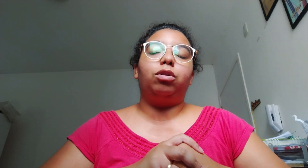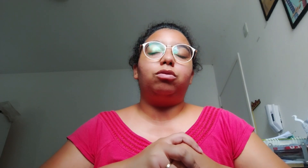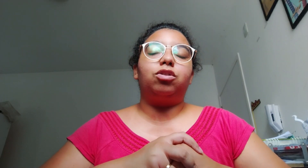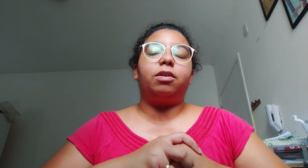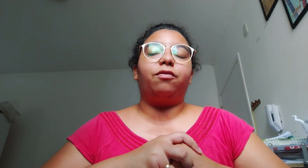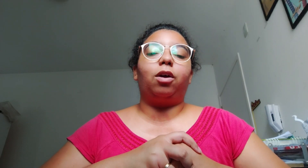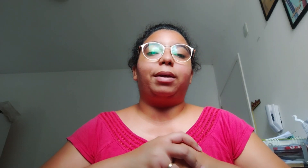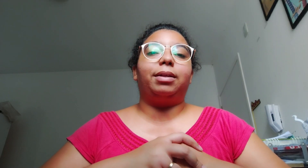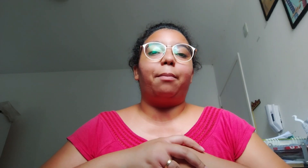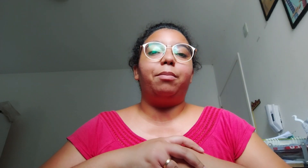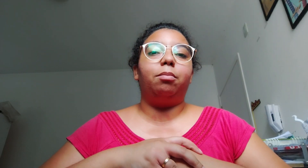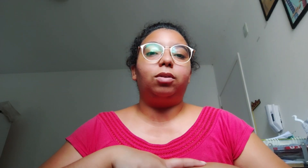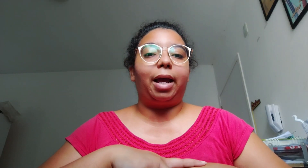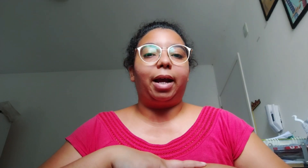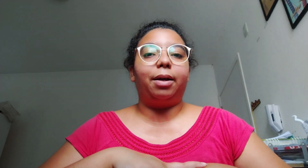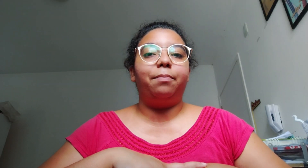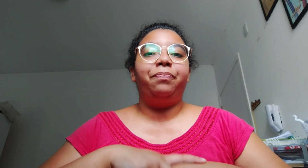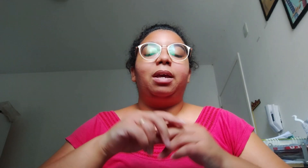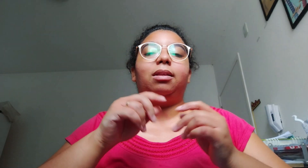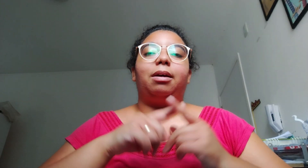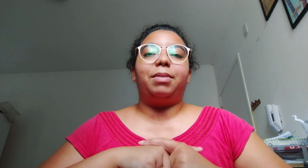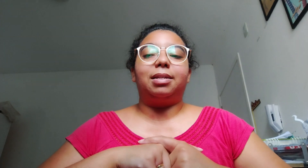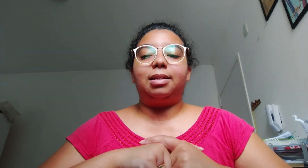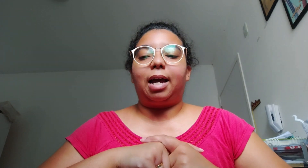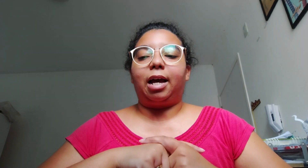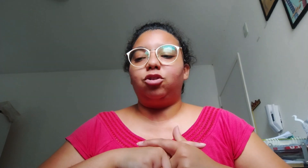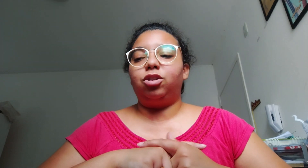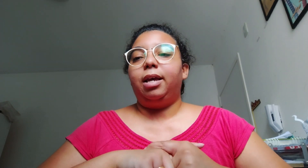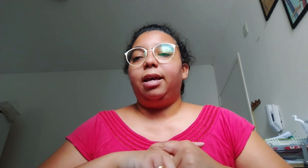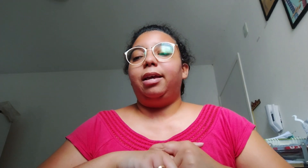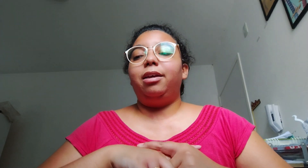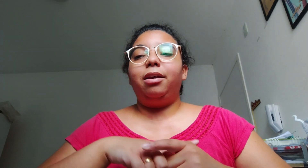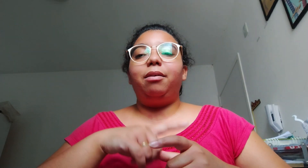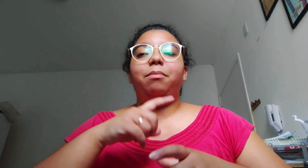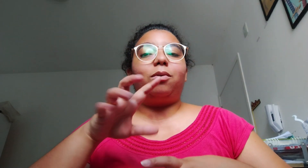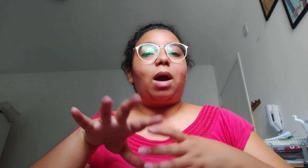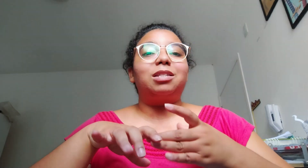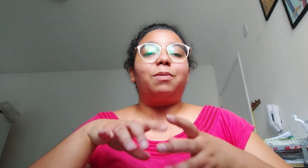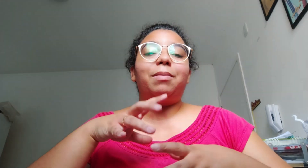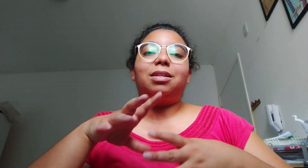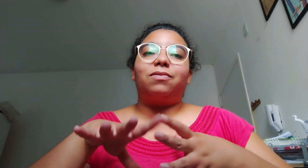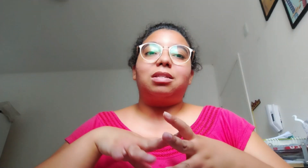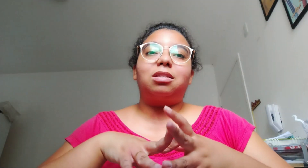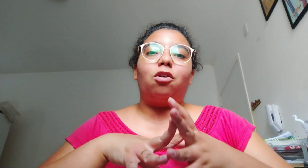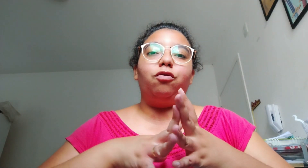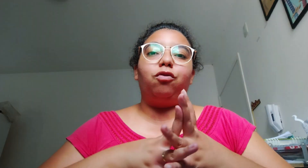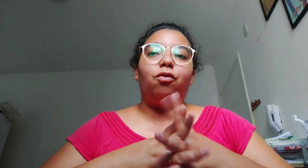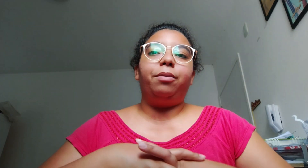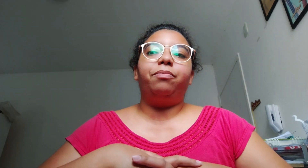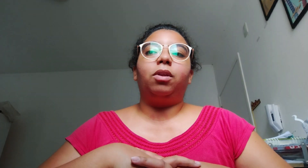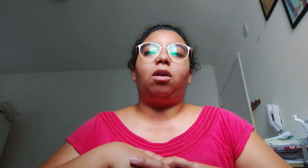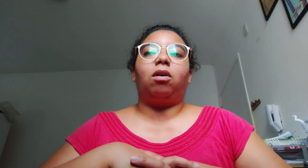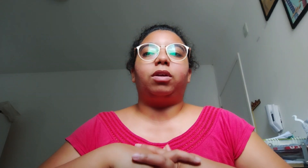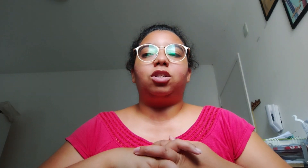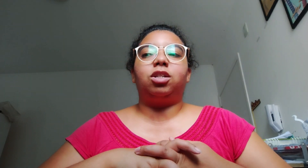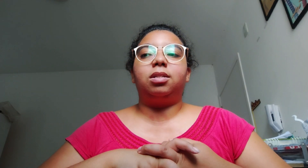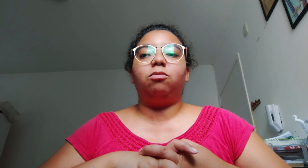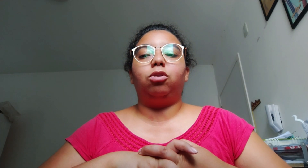de frequentar a biblioteca da minha cidade. E as primeiras vezes que eu fui, logo que a gente se mudou pra